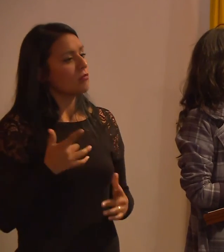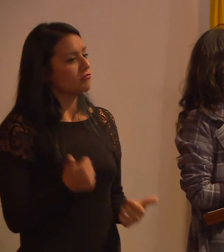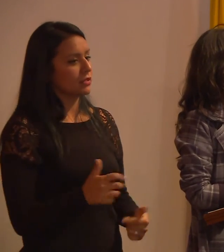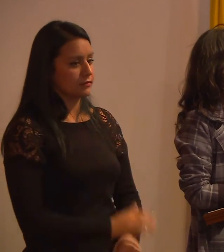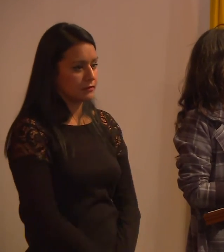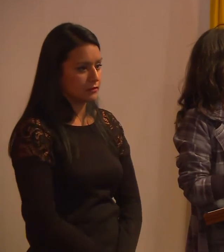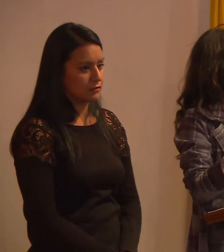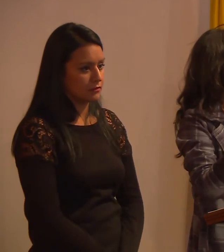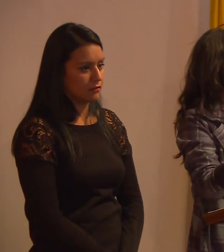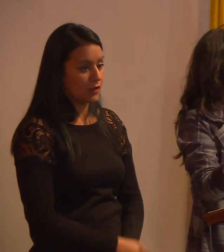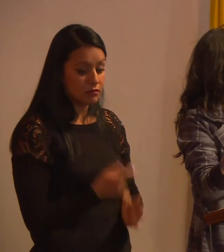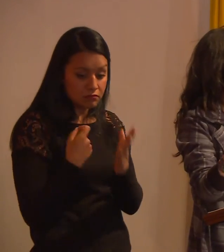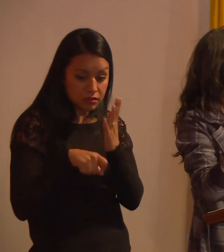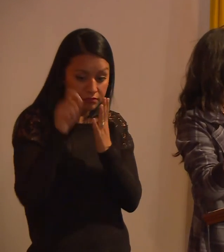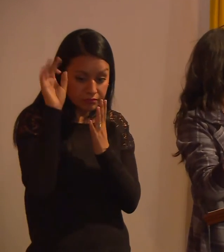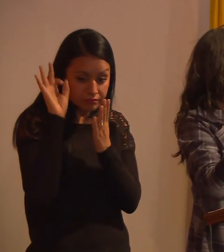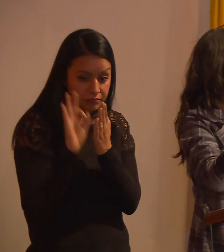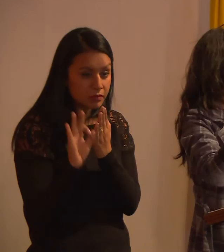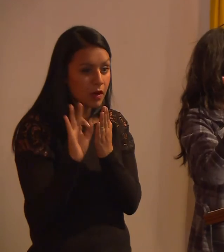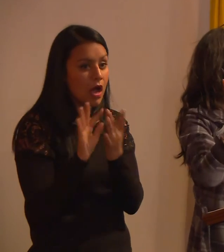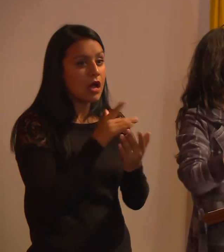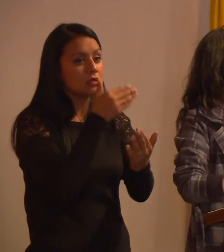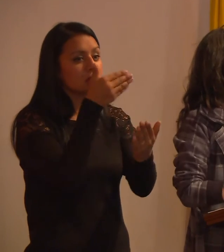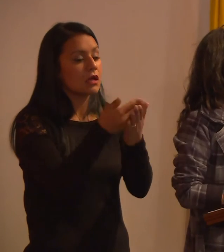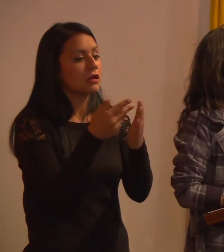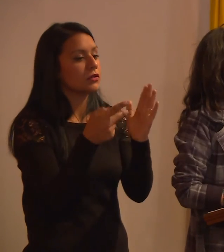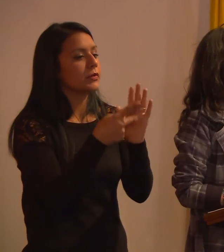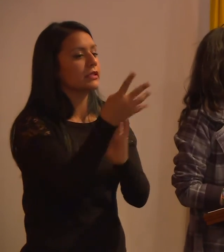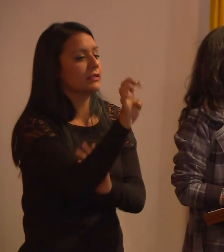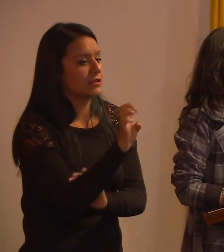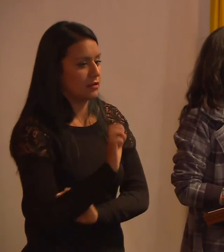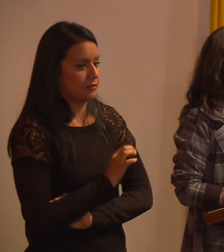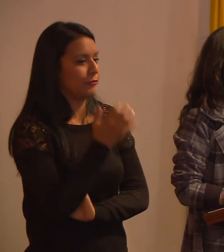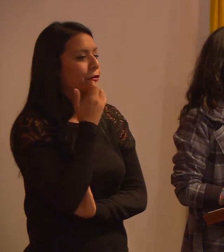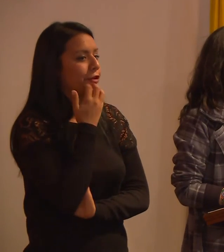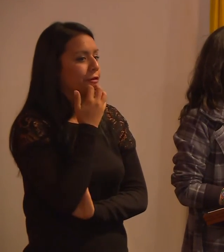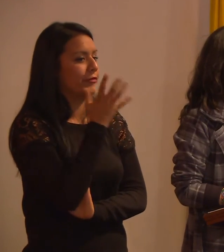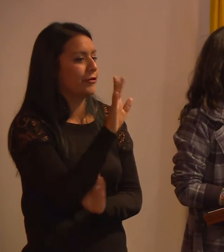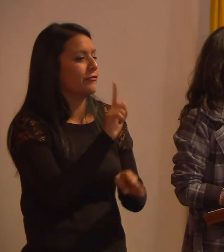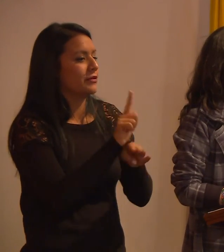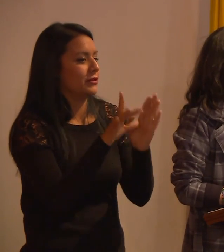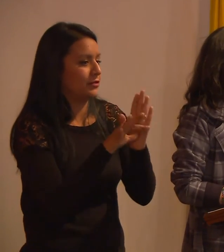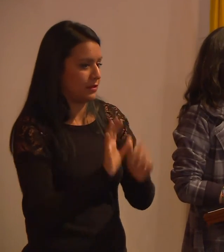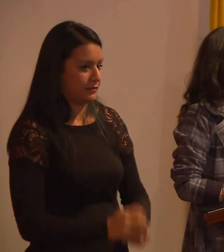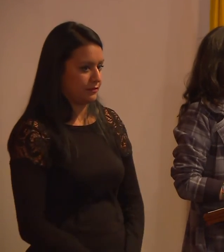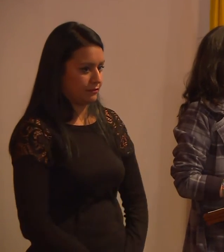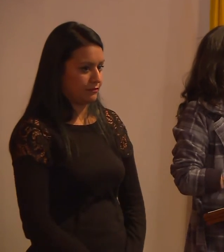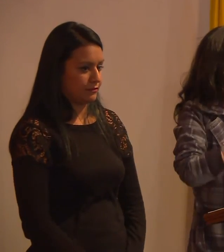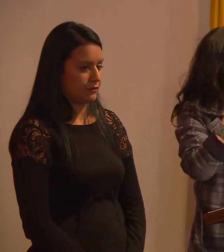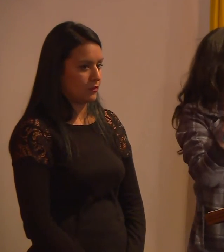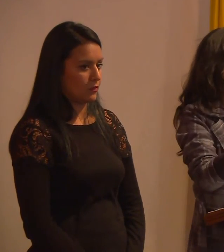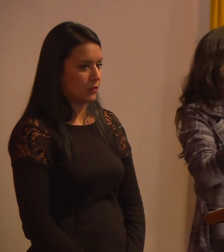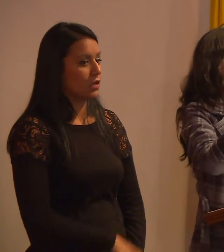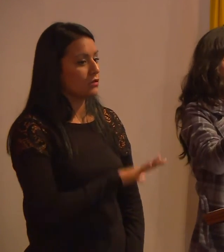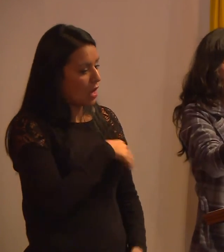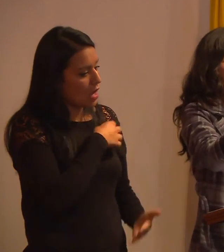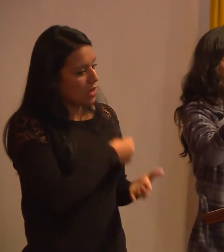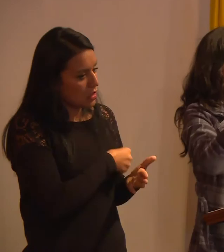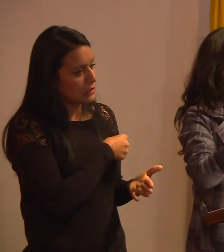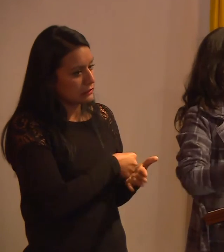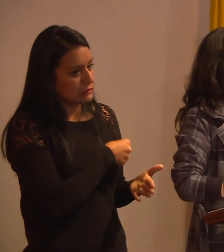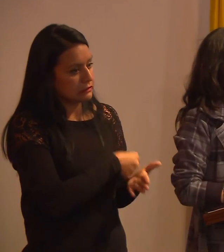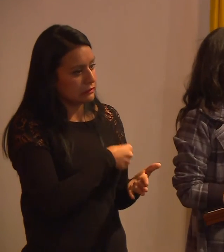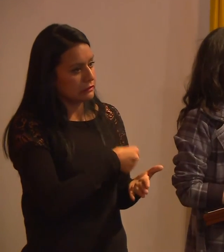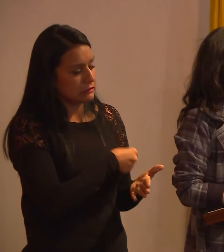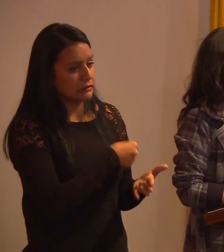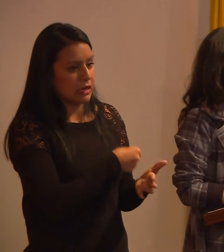y que tienen acreditación hasta el 2019, por ejemplo, tiene el programa de sociales acreditación. Y hemos trabajado en